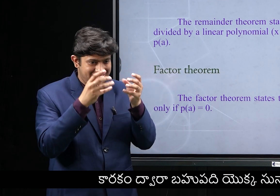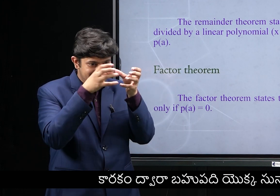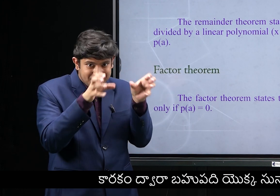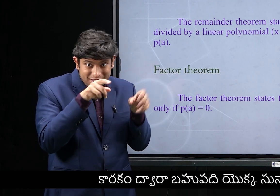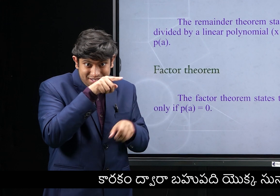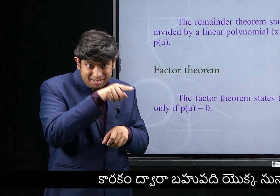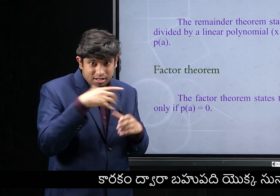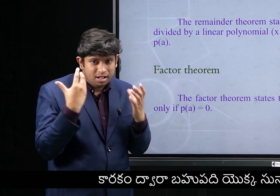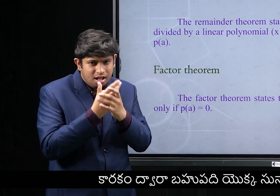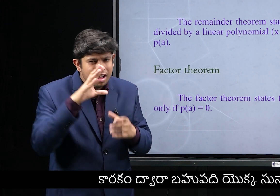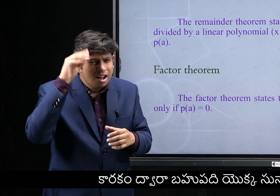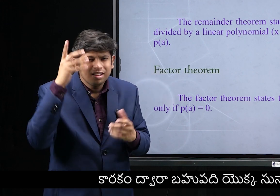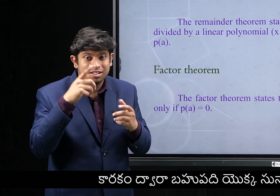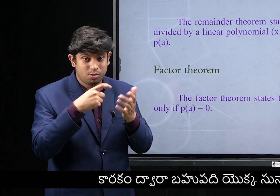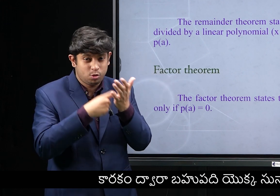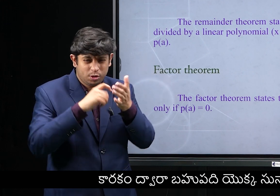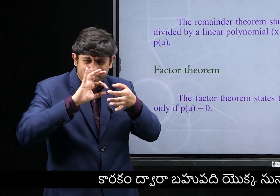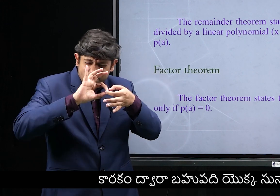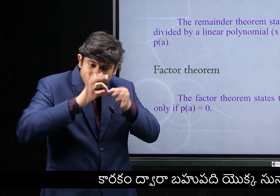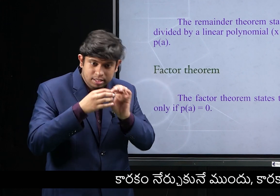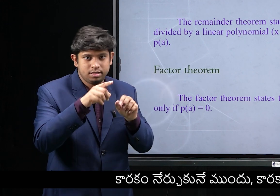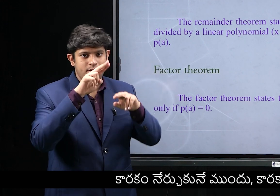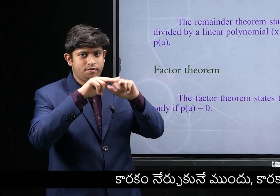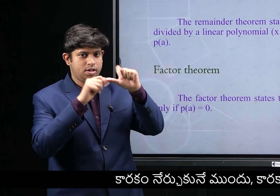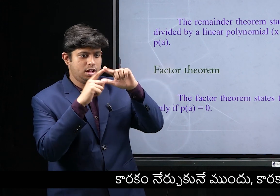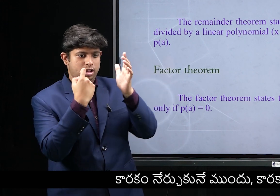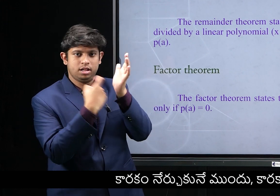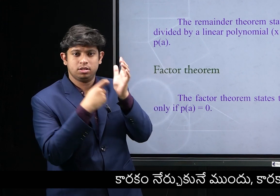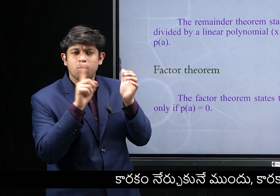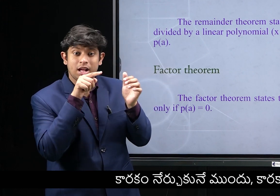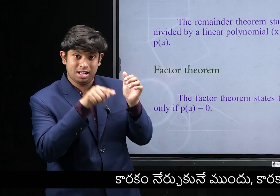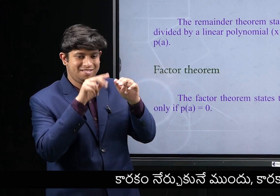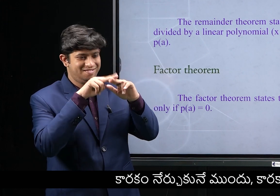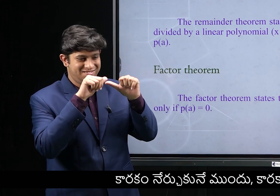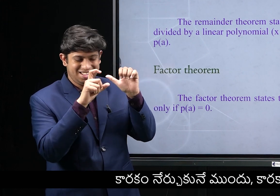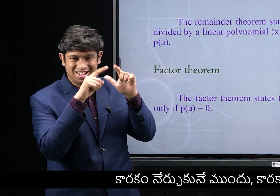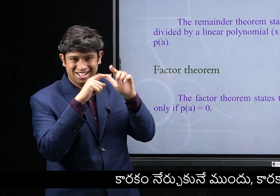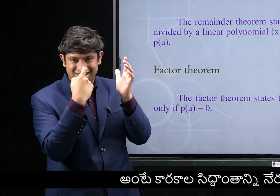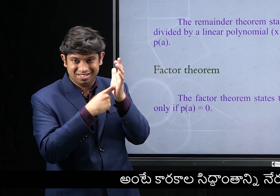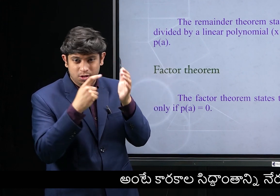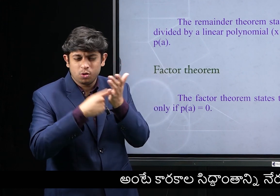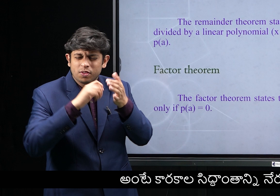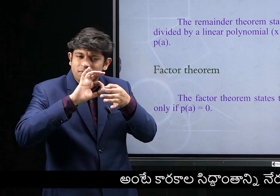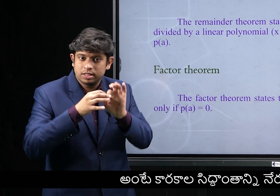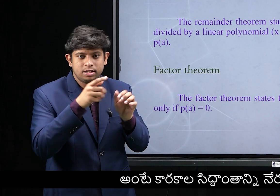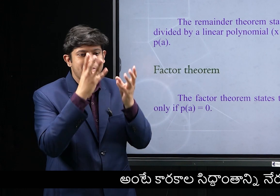కారకం ద్వారా బహుపది యొక్క సున్నాలను చూద్దాం. కారకం నేర్చుకునే ముందు కారకాల సిద్ధాంతం అంటే కారకం